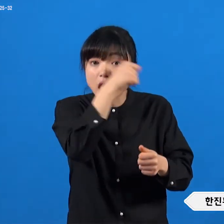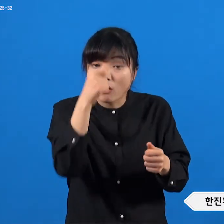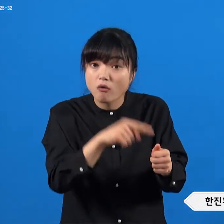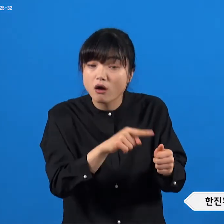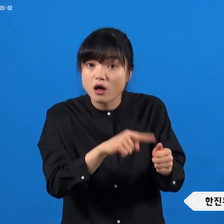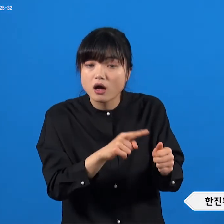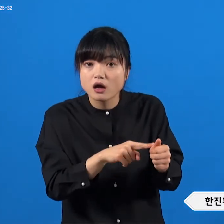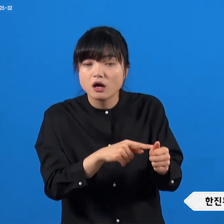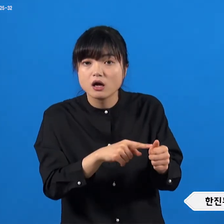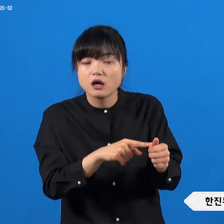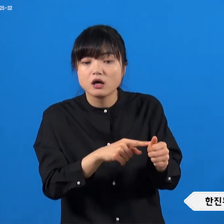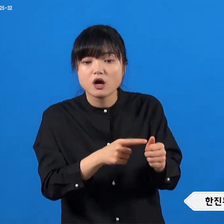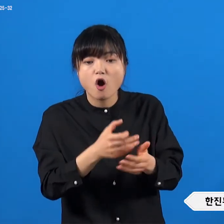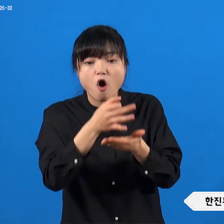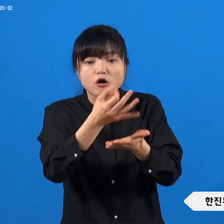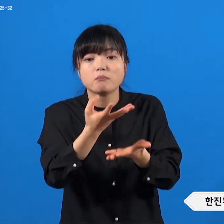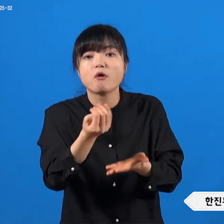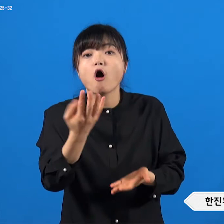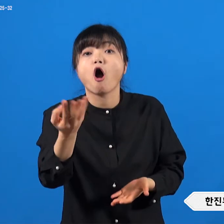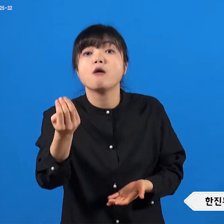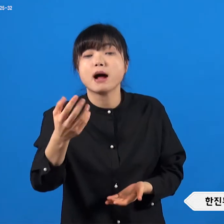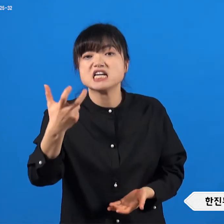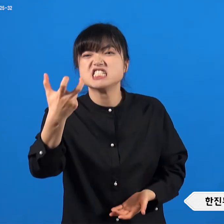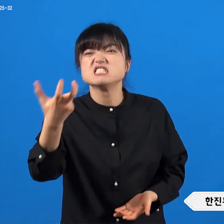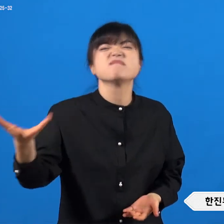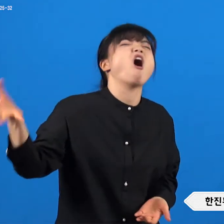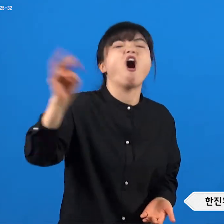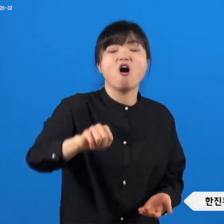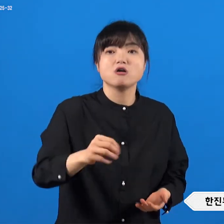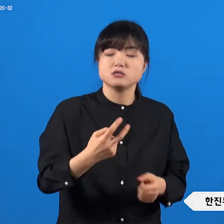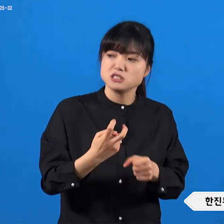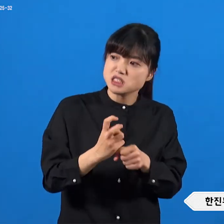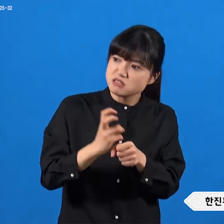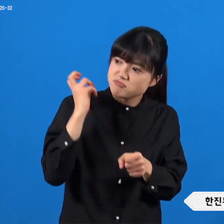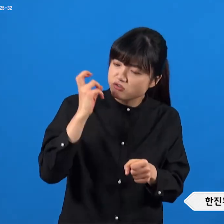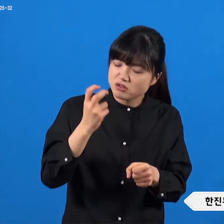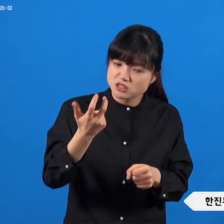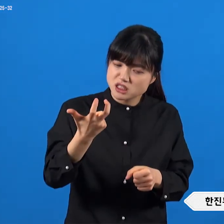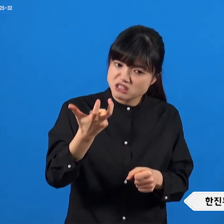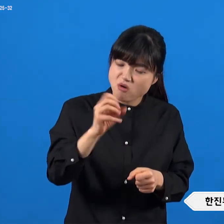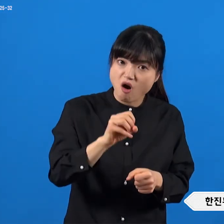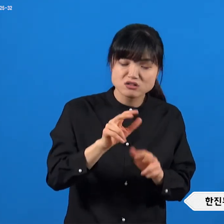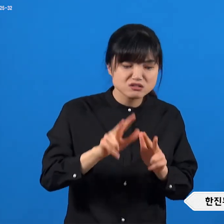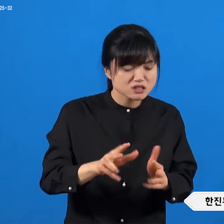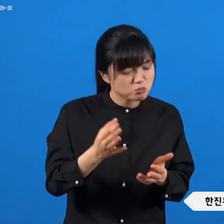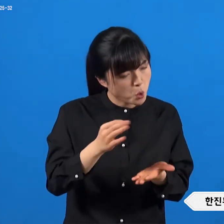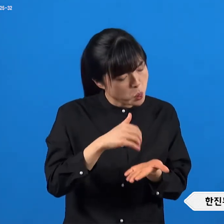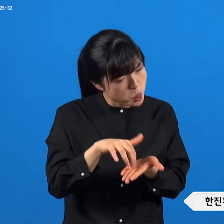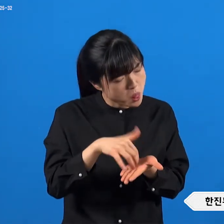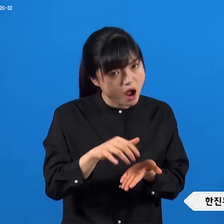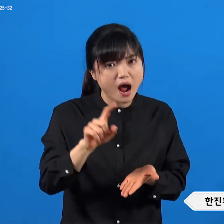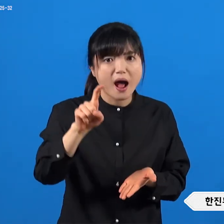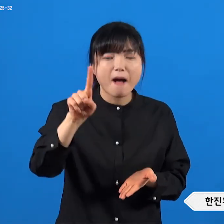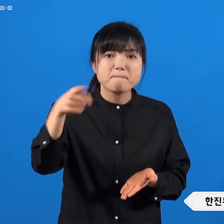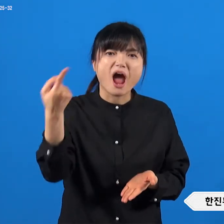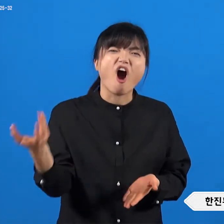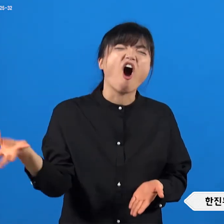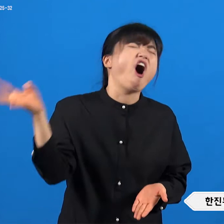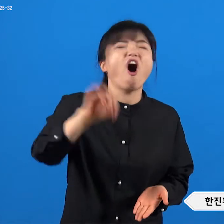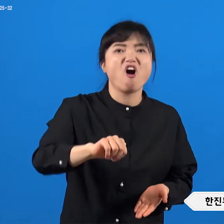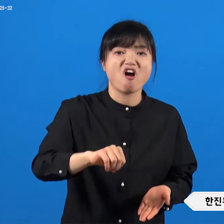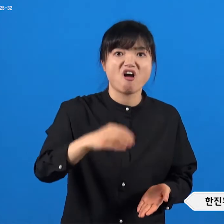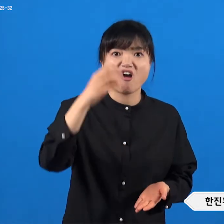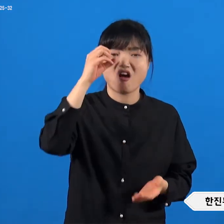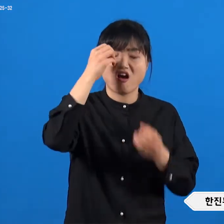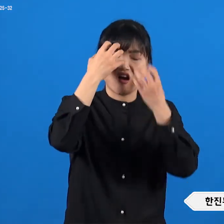장로님은 70억을 헌금을 하셨습니다. 20여 년도 더 전에 70억이면 지금은 아마 100억도 넘겠지요.